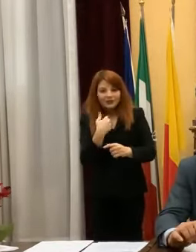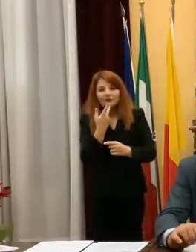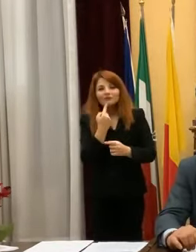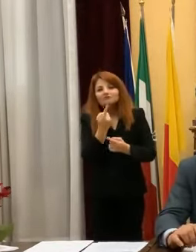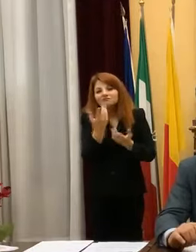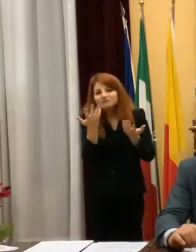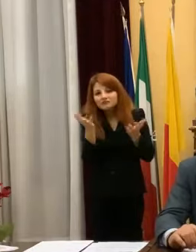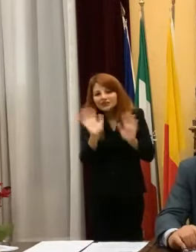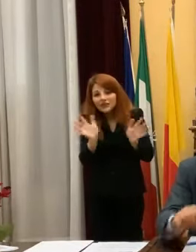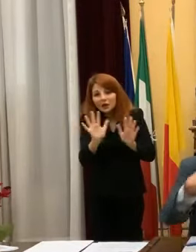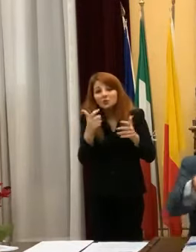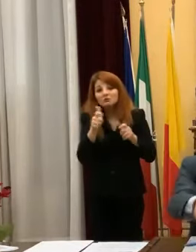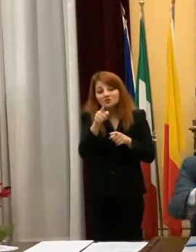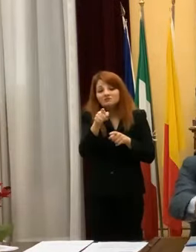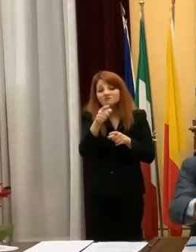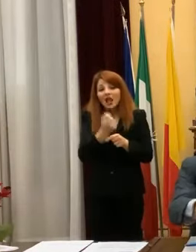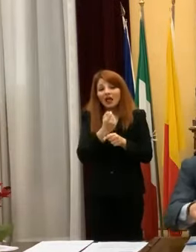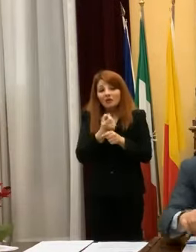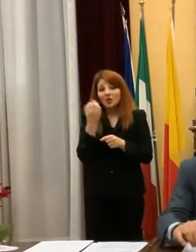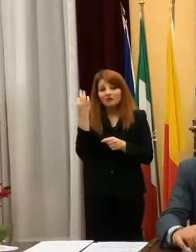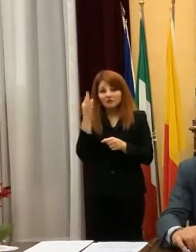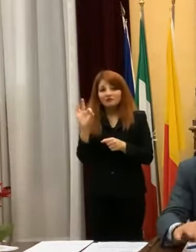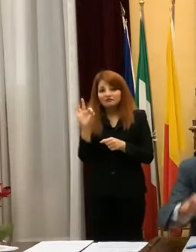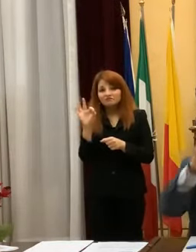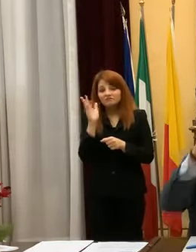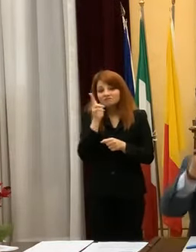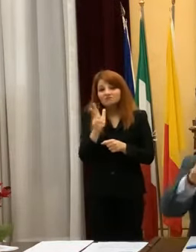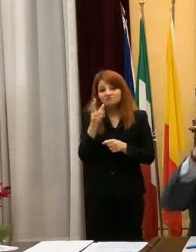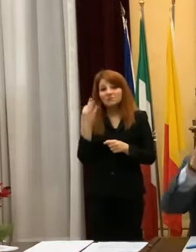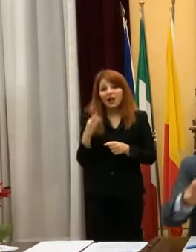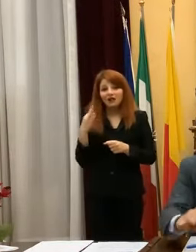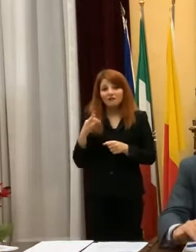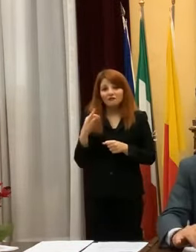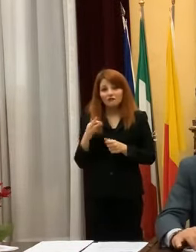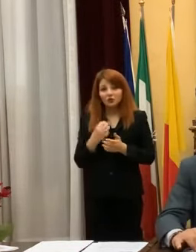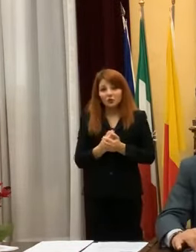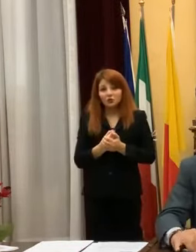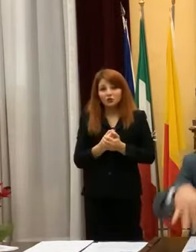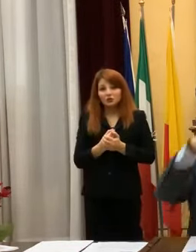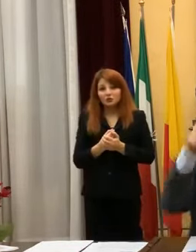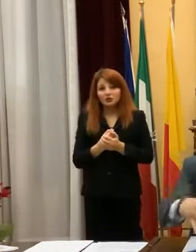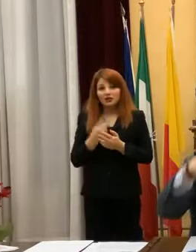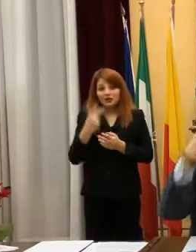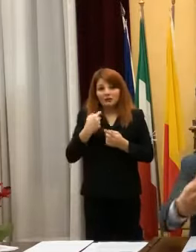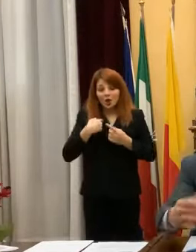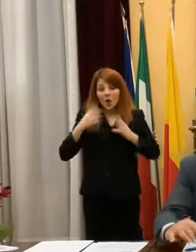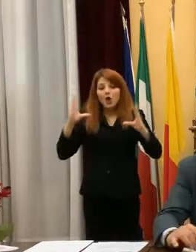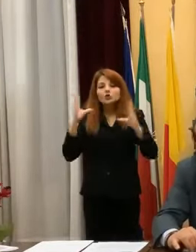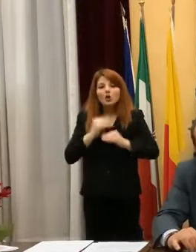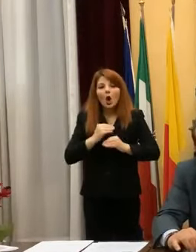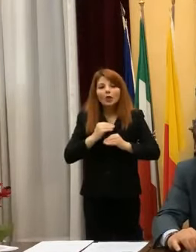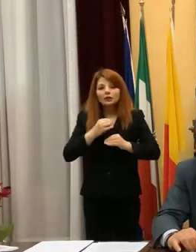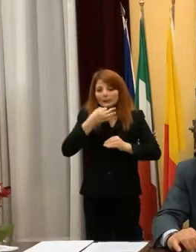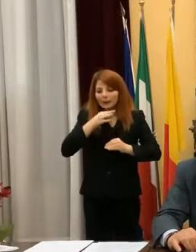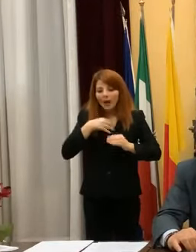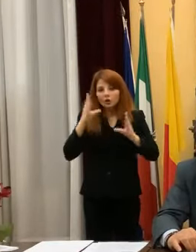grande risorsa che sul campo ho visto quanto valeva. Io lo chiamavo anche di notte alla ganga e la ganga rispondeva.